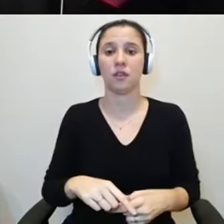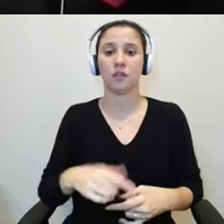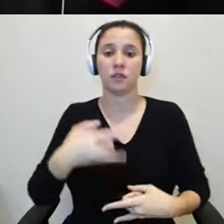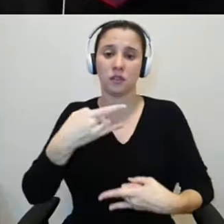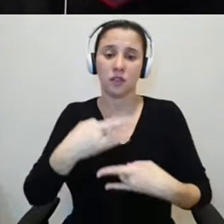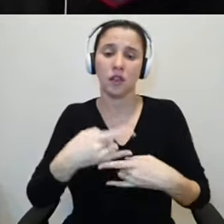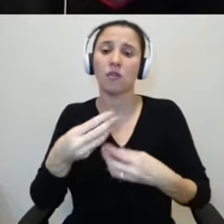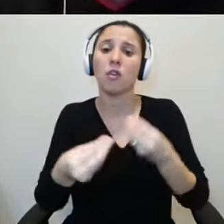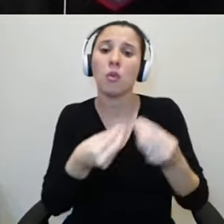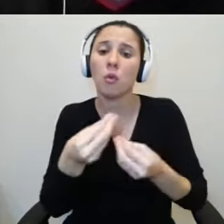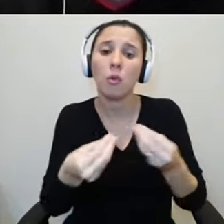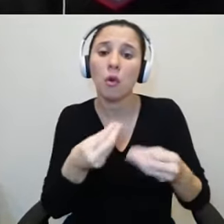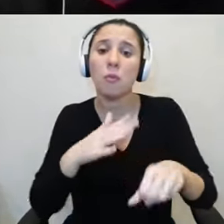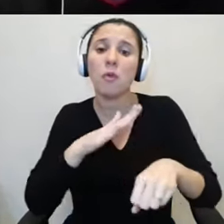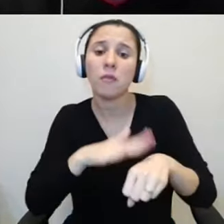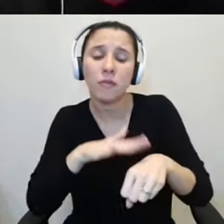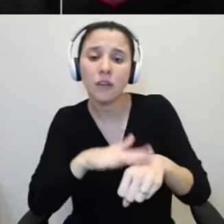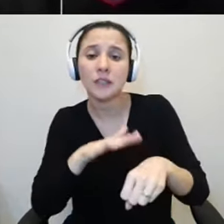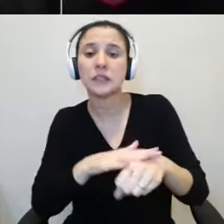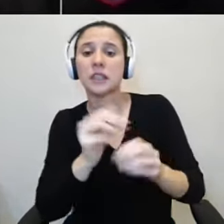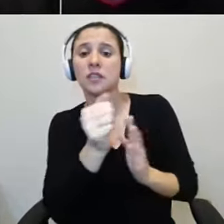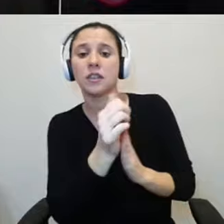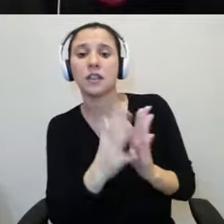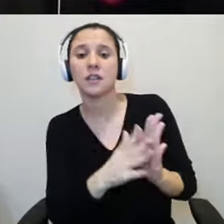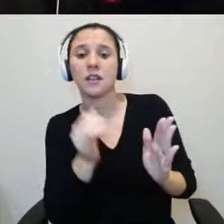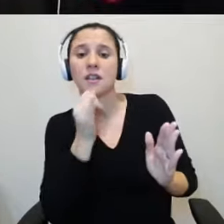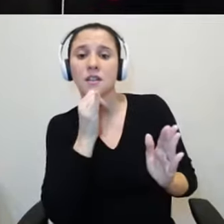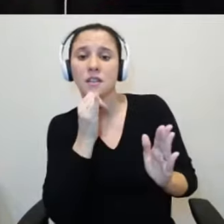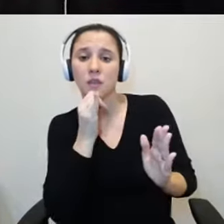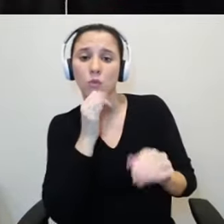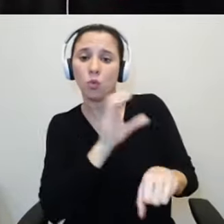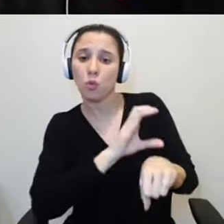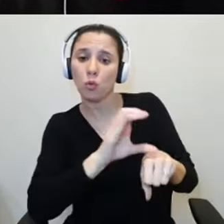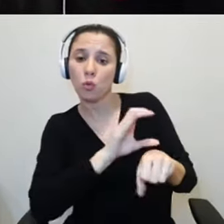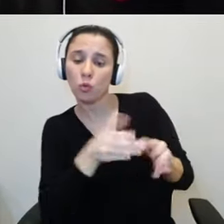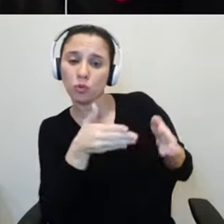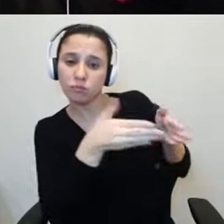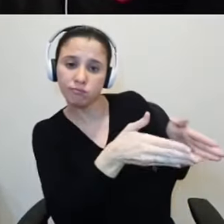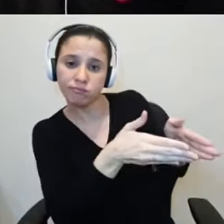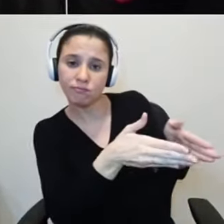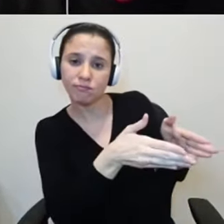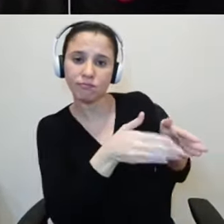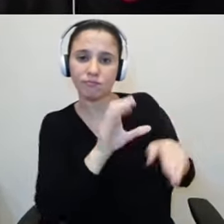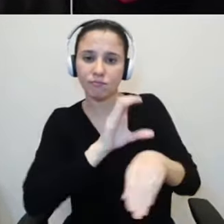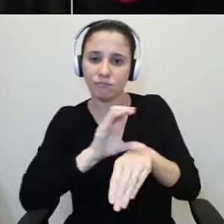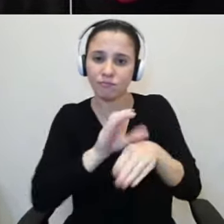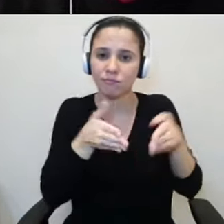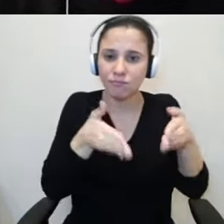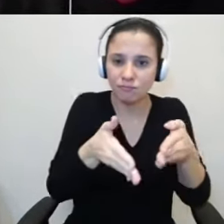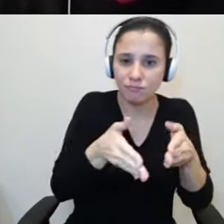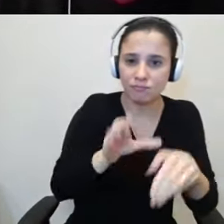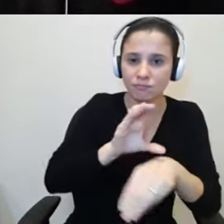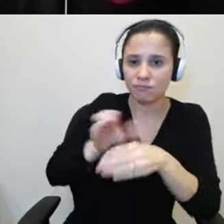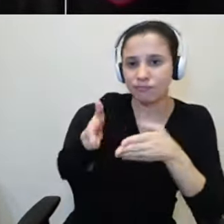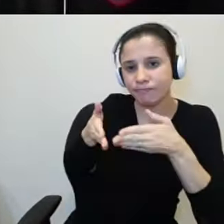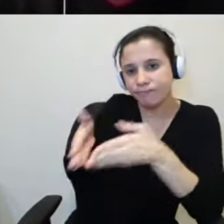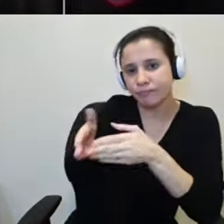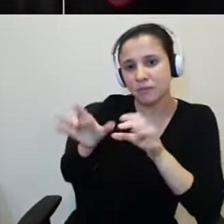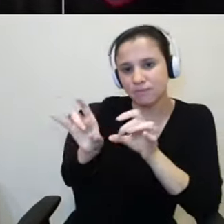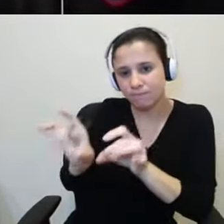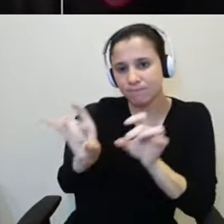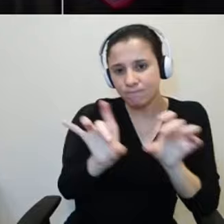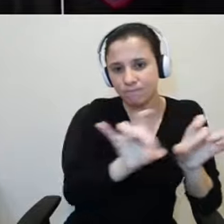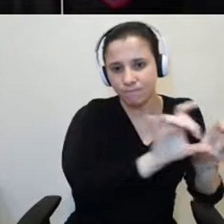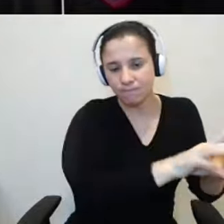no curso de engenharia civil? Como serão executadas, por exemplo, as atividades nos cursos integrados? Então, tudo isso,